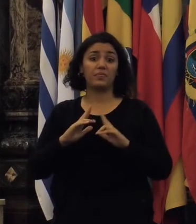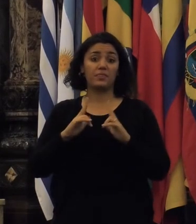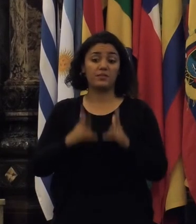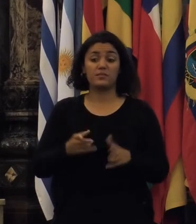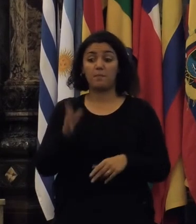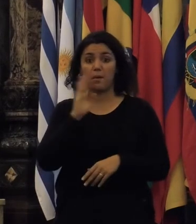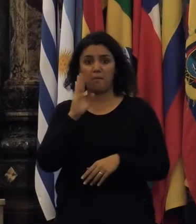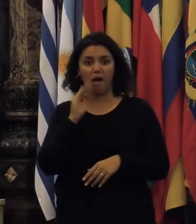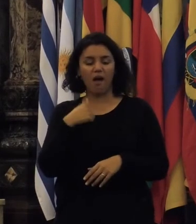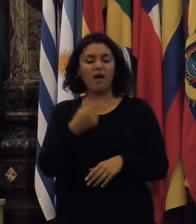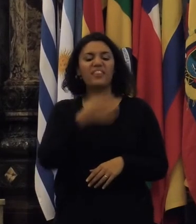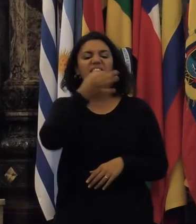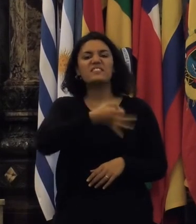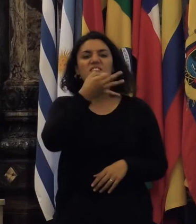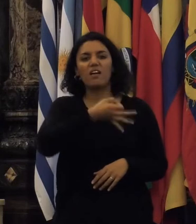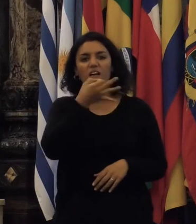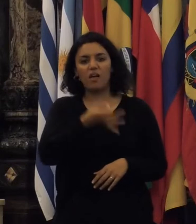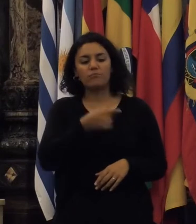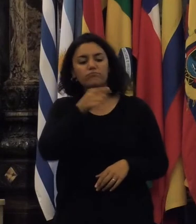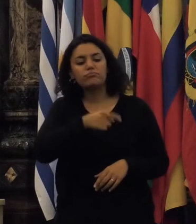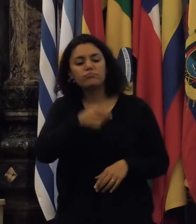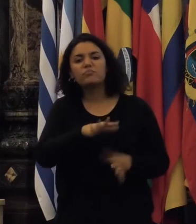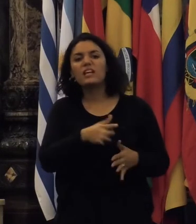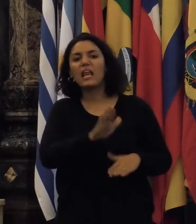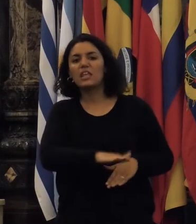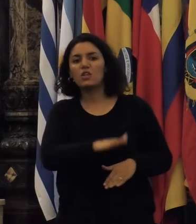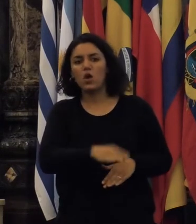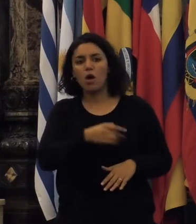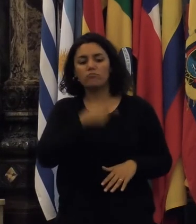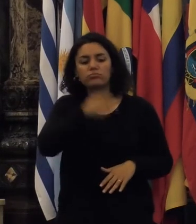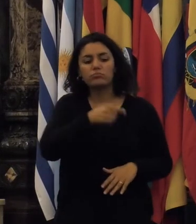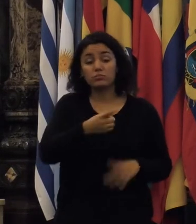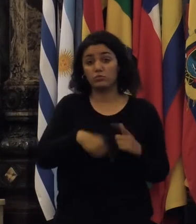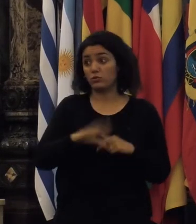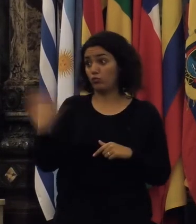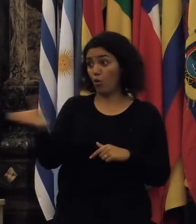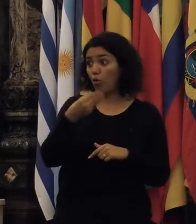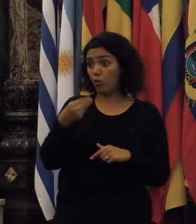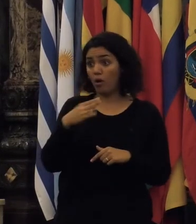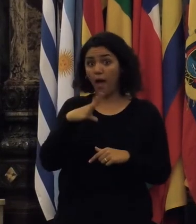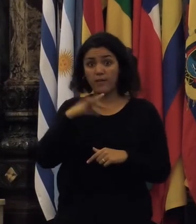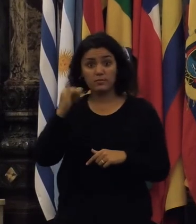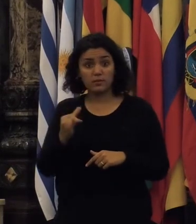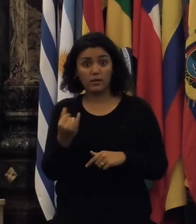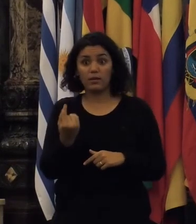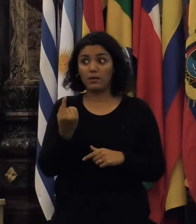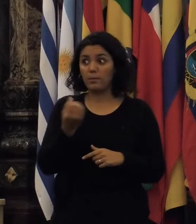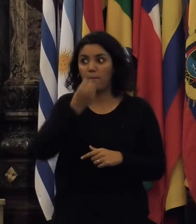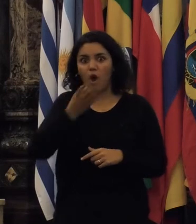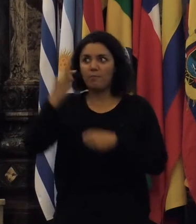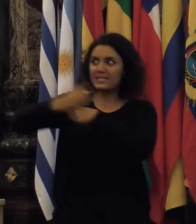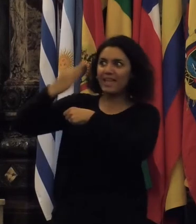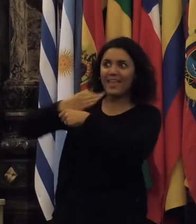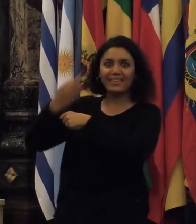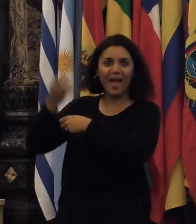una madre le llena la cabeza. Todos hemos tenido, o en el mejor de los casos, hay alguien que te llena la cabeza. Después